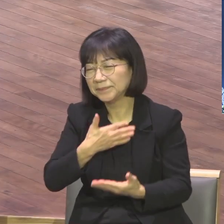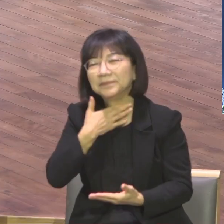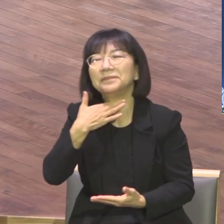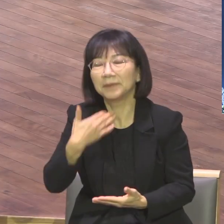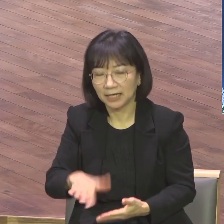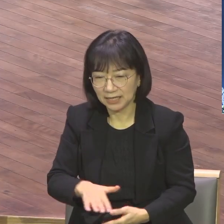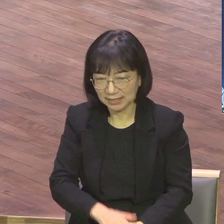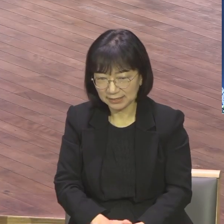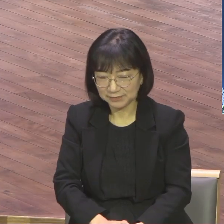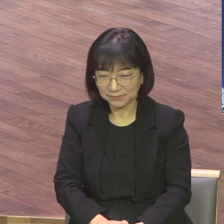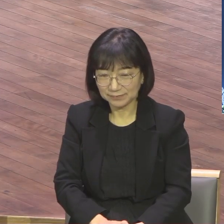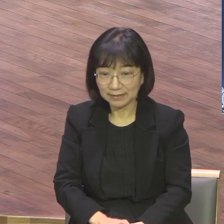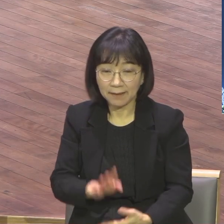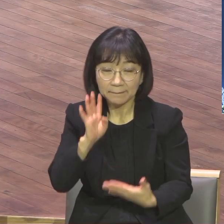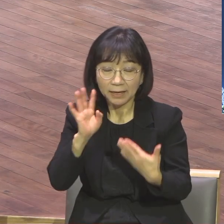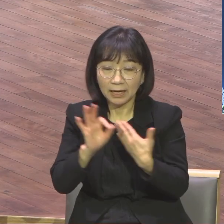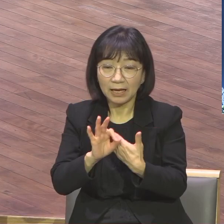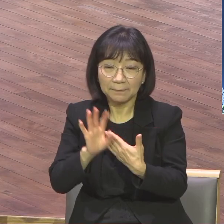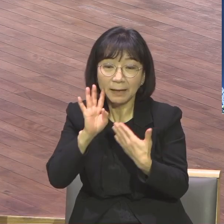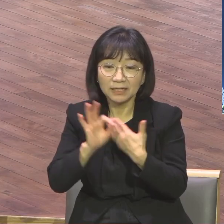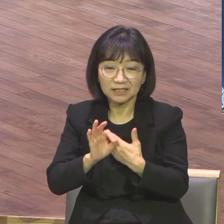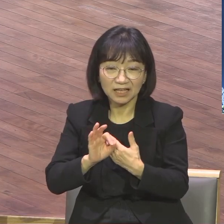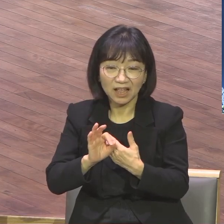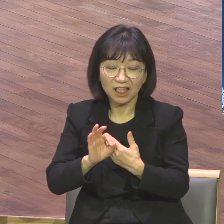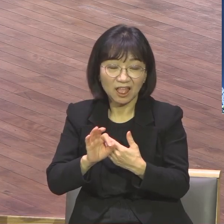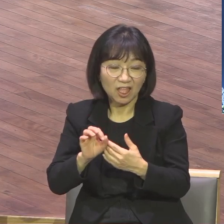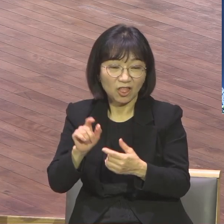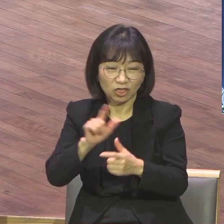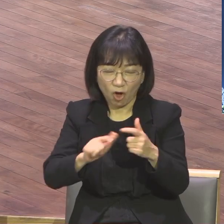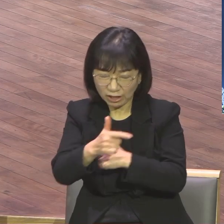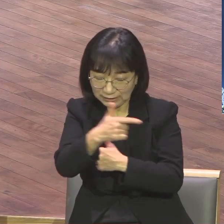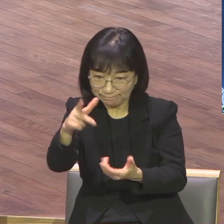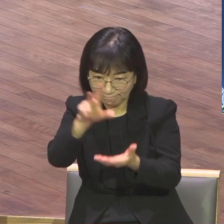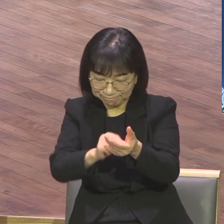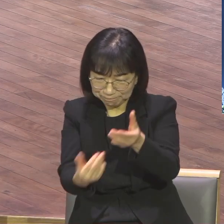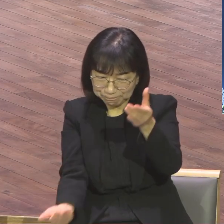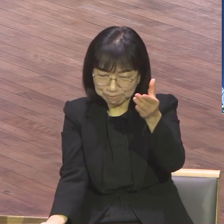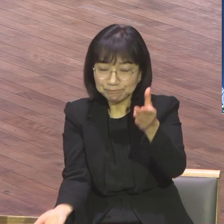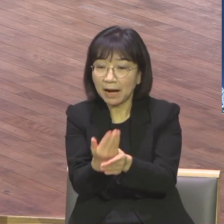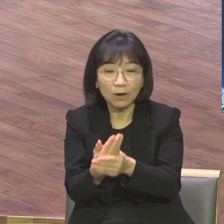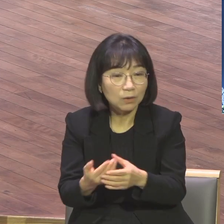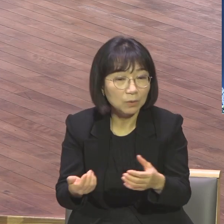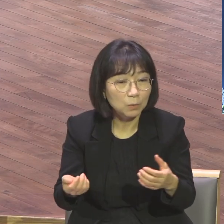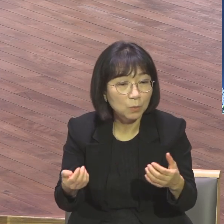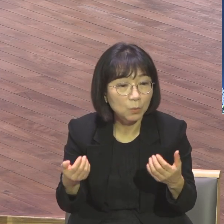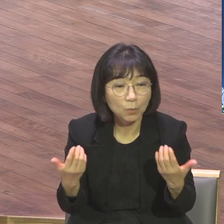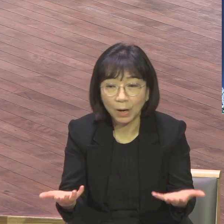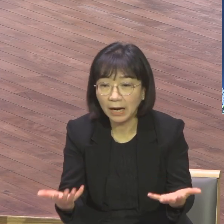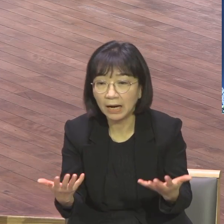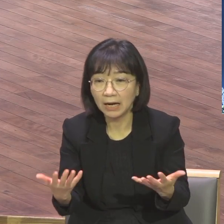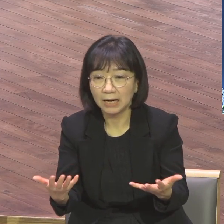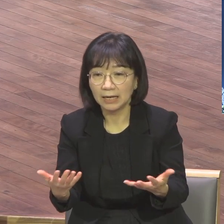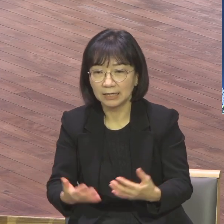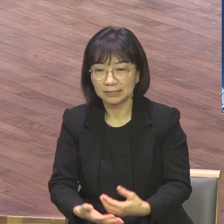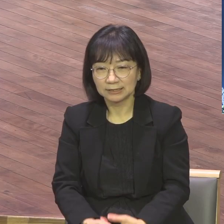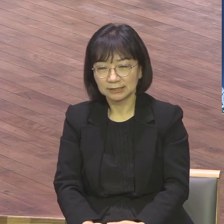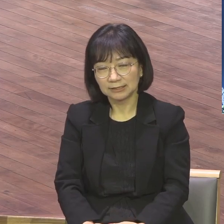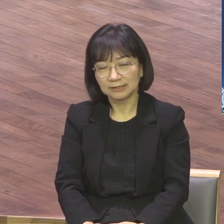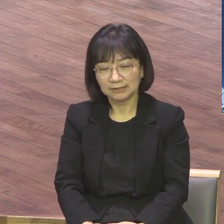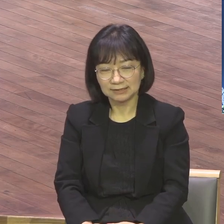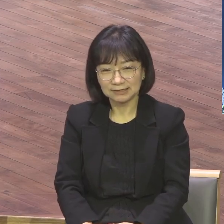그러면 어떻게 해요? 이거보다 더 어려운 일 오면 어떻게 할까요? 이거보다 더 어려운 일 터지면 풍랑이 막 치면 인생의 풍랑은 수시로